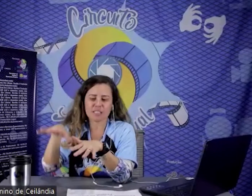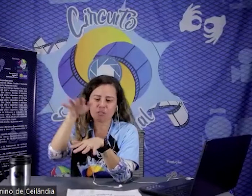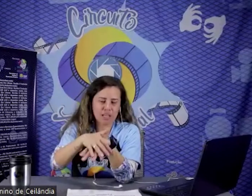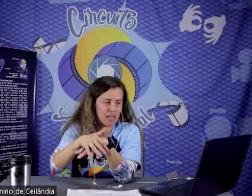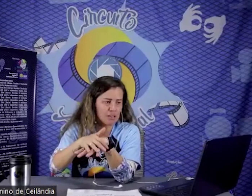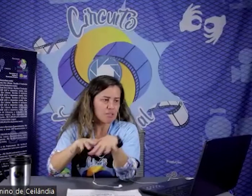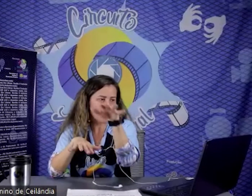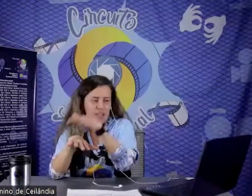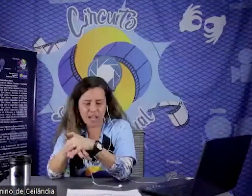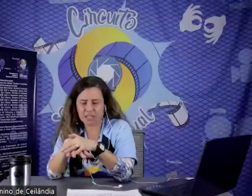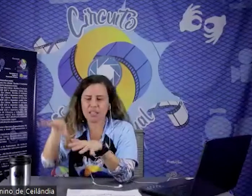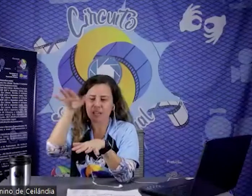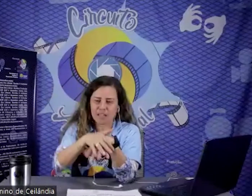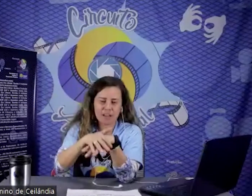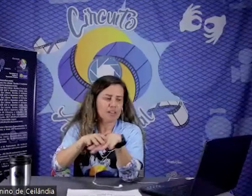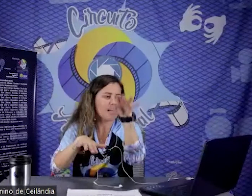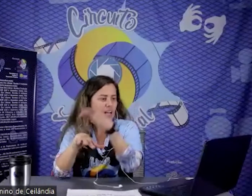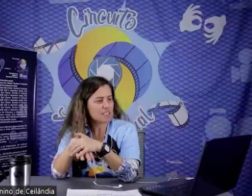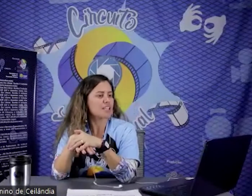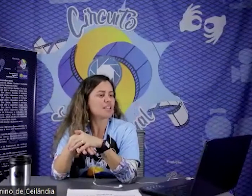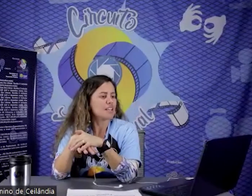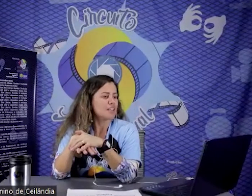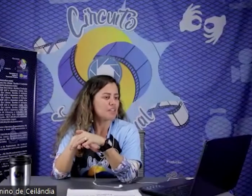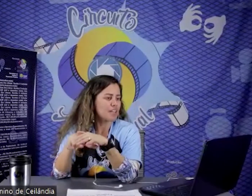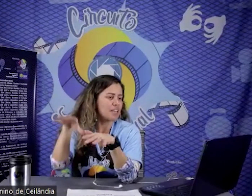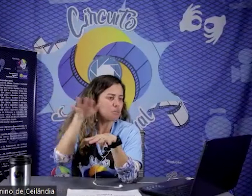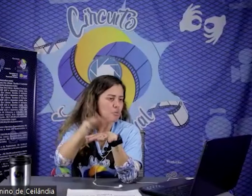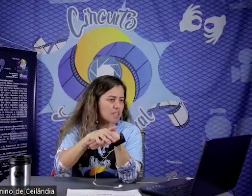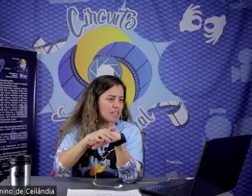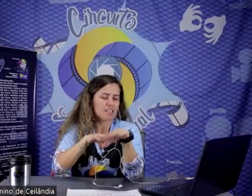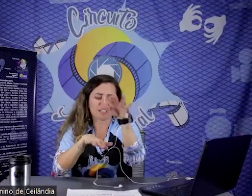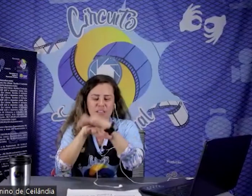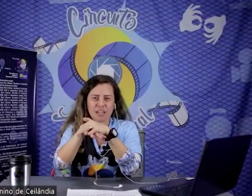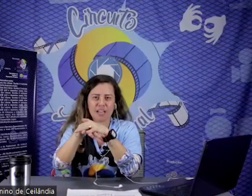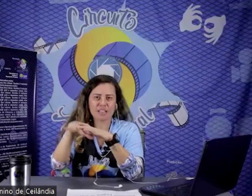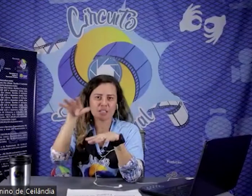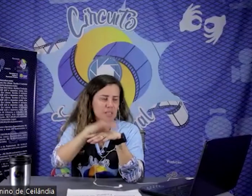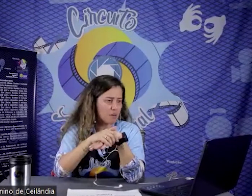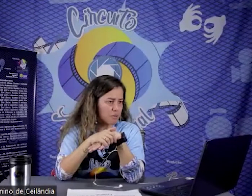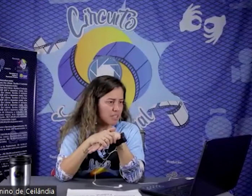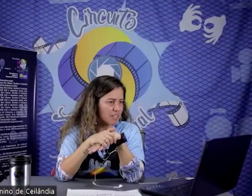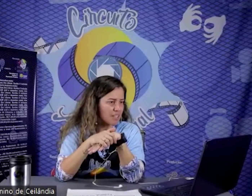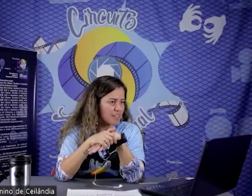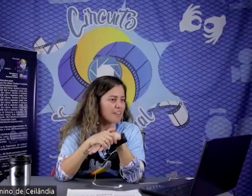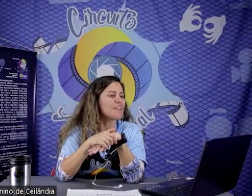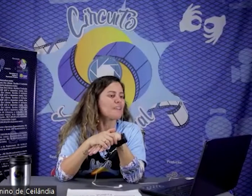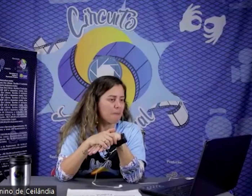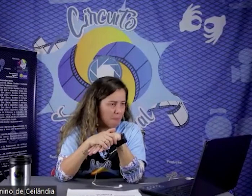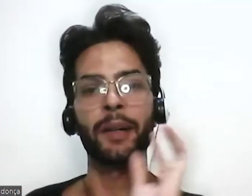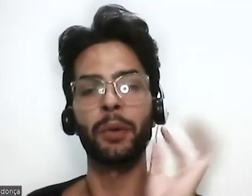o teto, sem nada, ninguém entrava na casa, fica aquela música caída em cima da outra. Até o